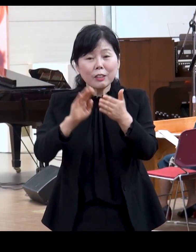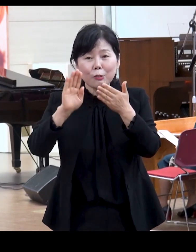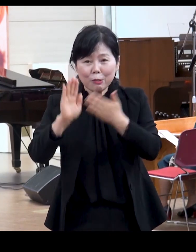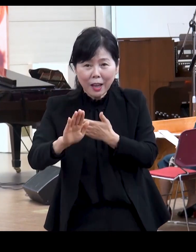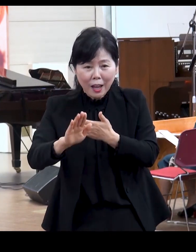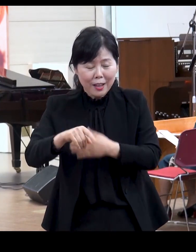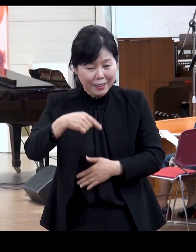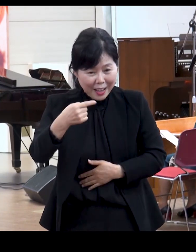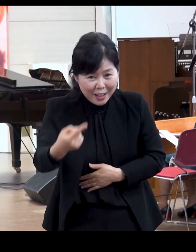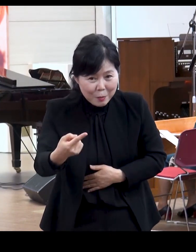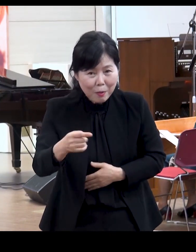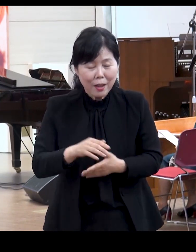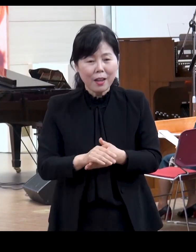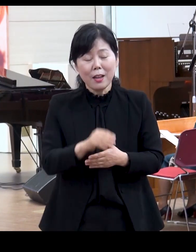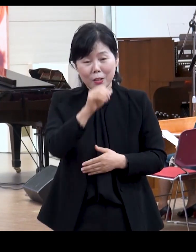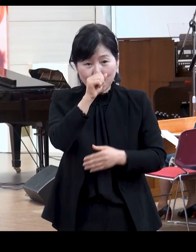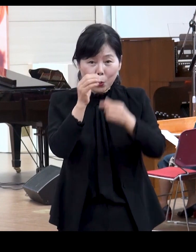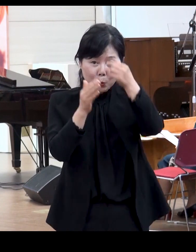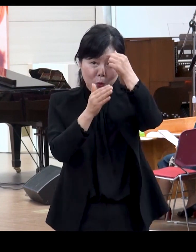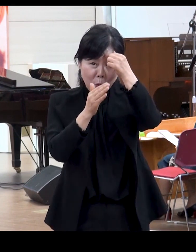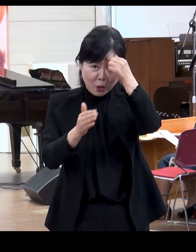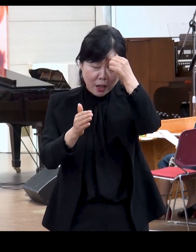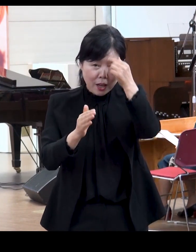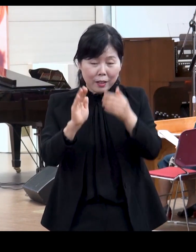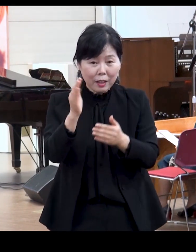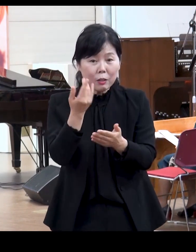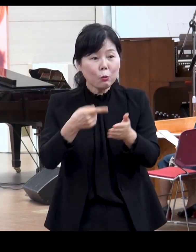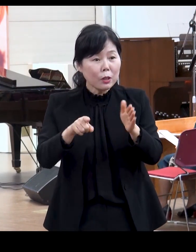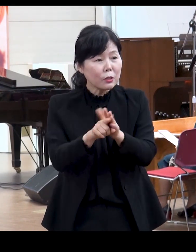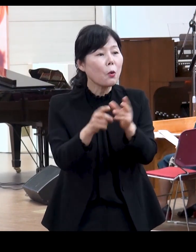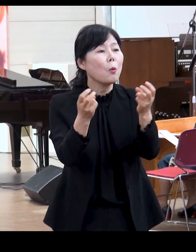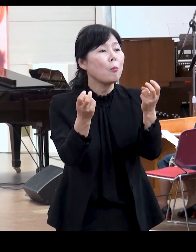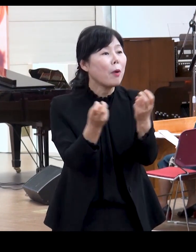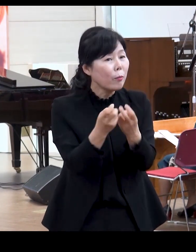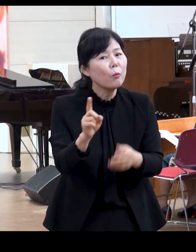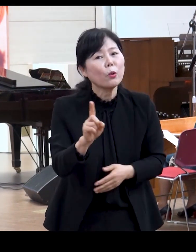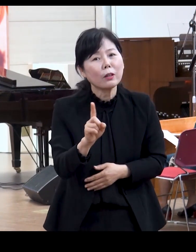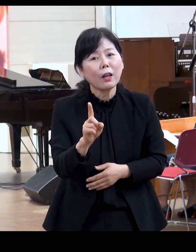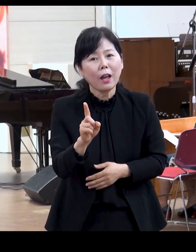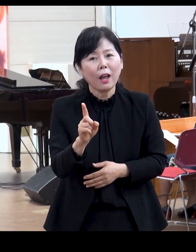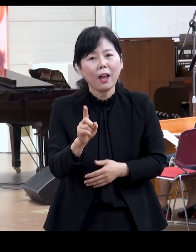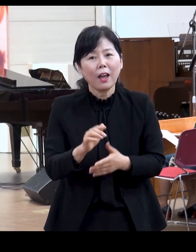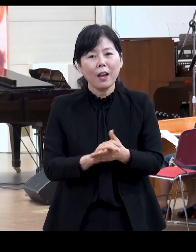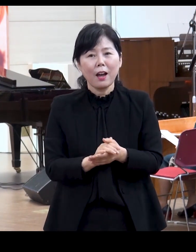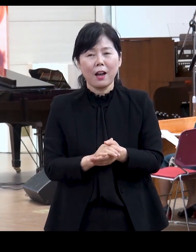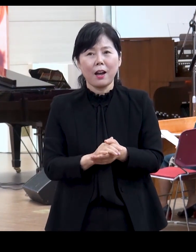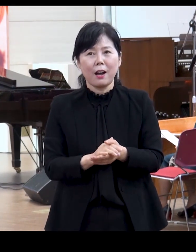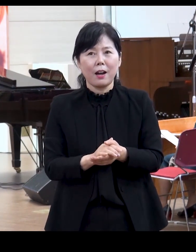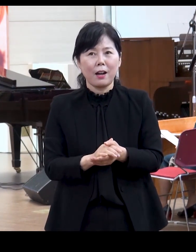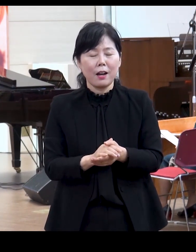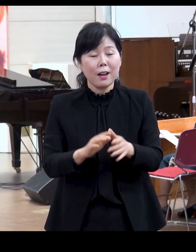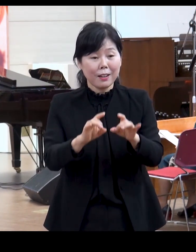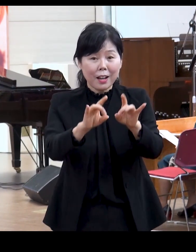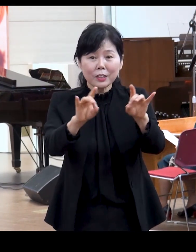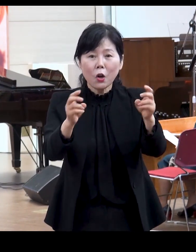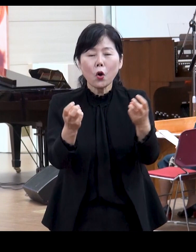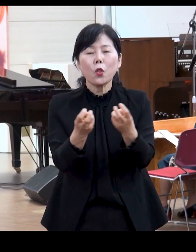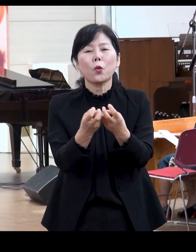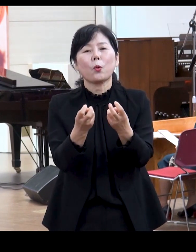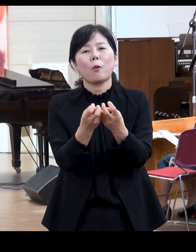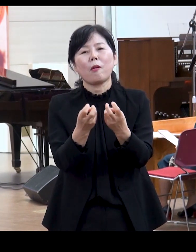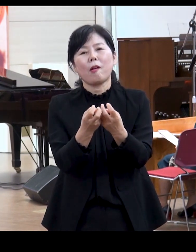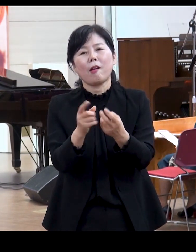이어서 그렇게 좋은 교인이 되기 위해서는 어떻게 해야 되느냐? 정말 지체가 바르고 아름답게 서기 위해서는 어떻게 해야